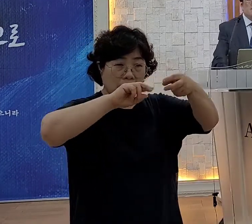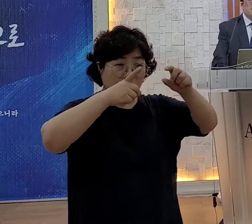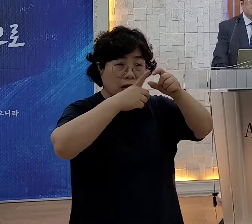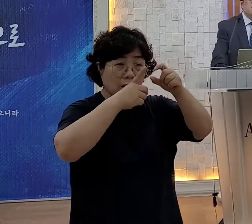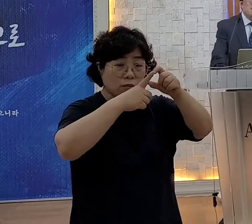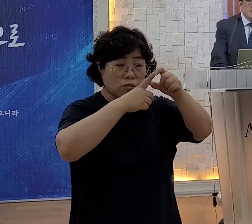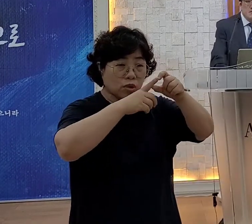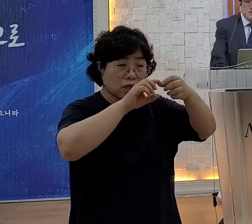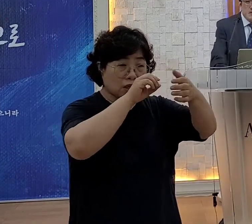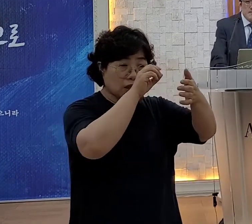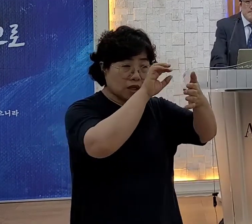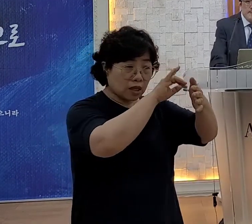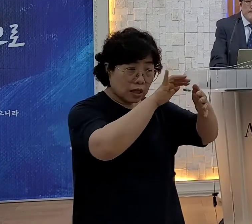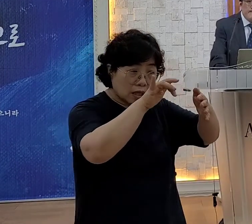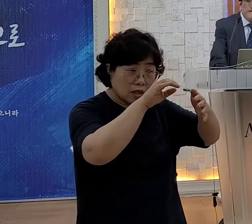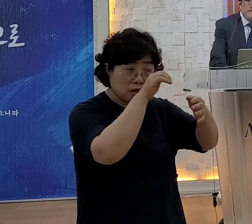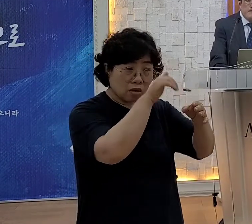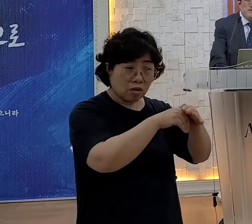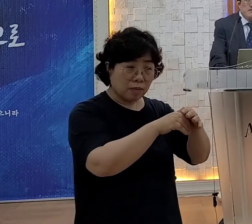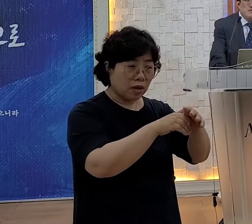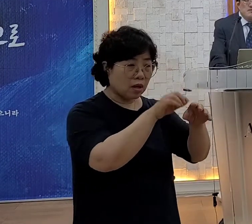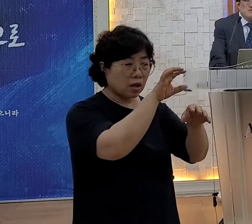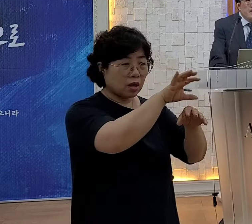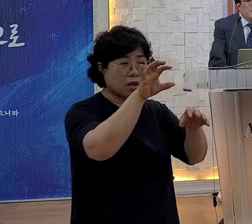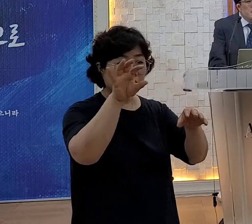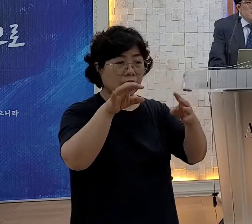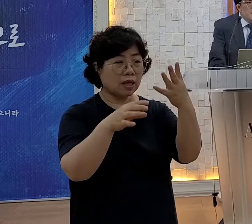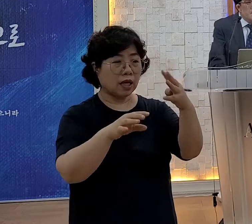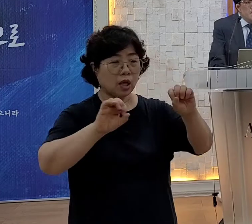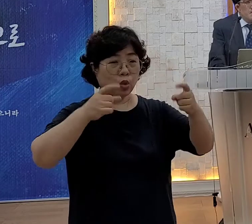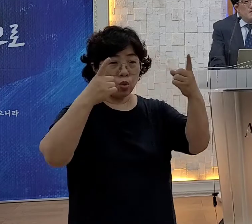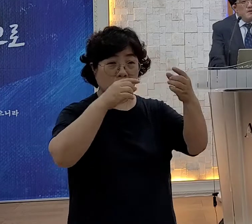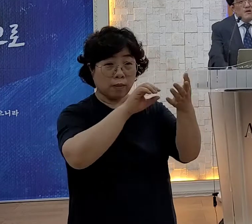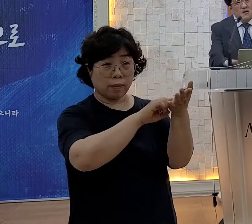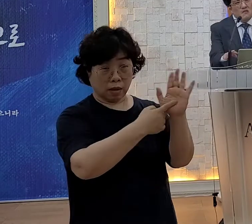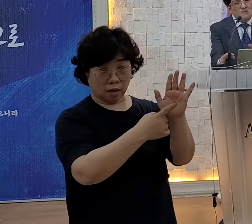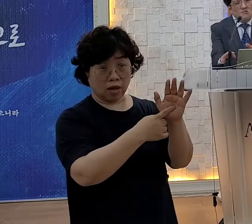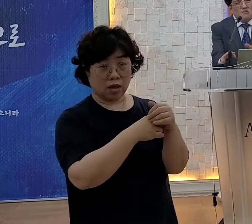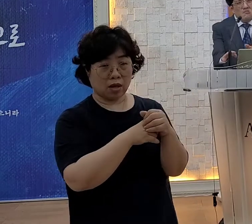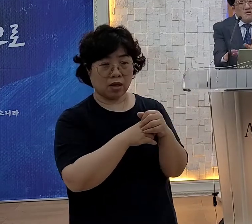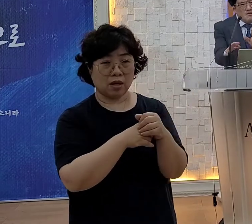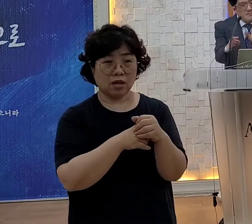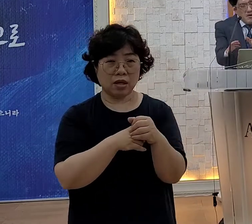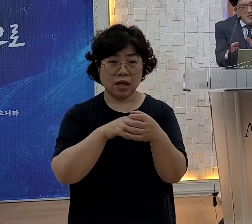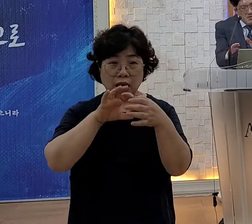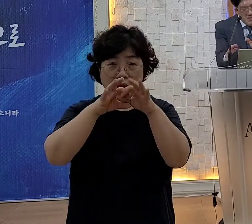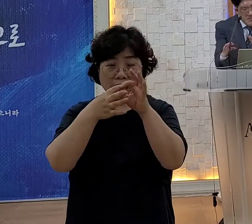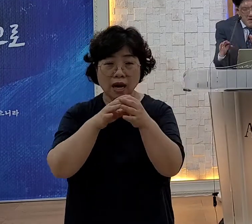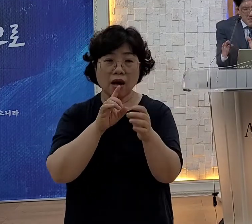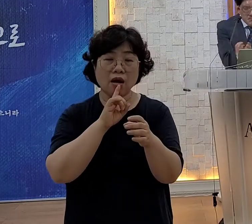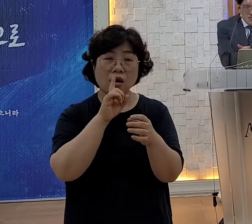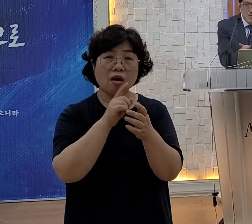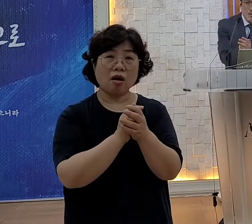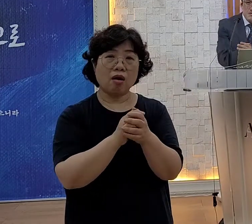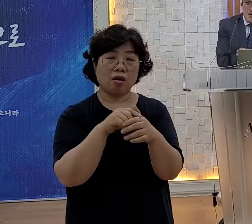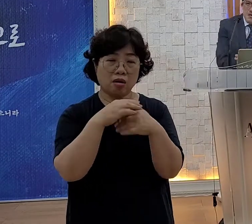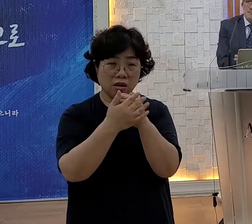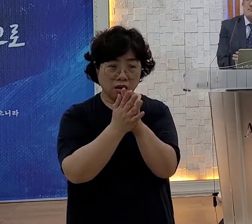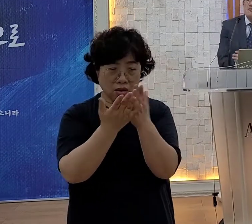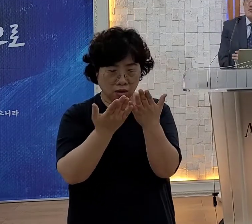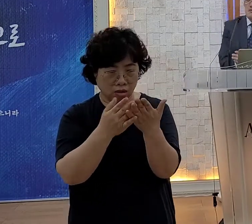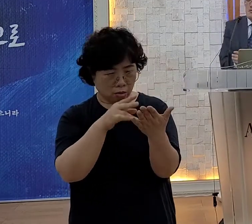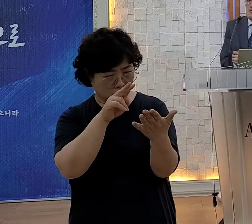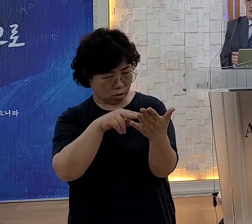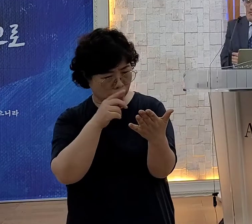이렇게 나오는 프로그램이 있는데 그래 제가 이 23절을 보면서 헬라어로 옆에 있는 그 말씀들을